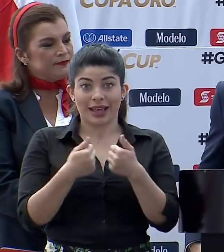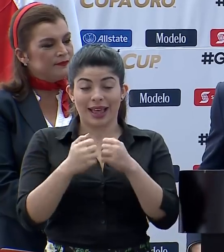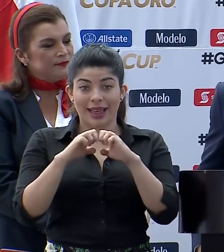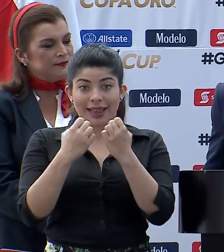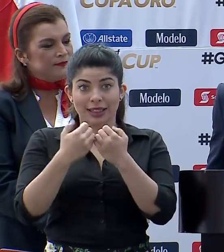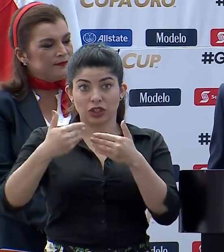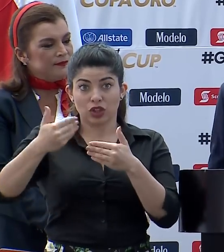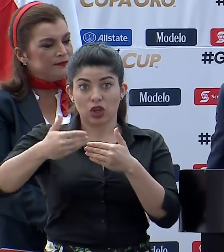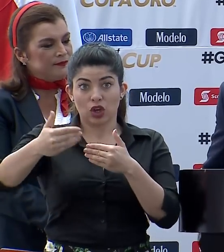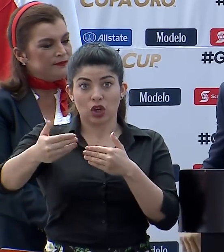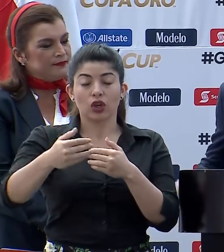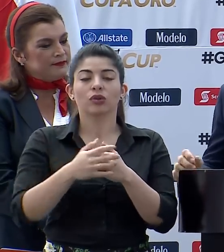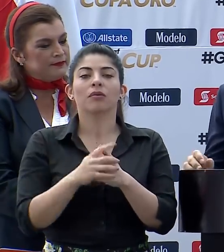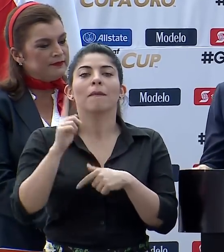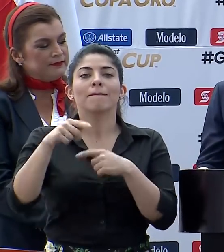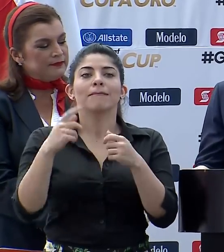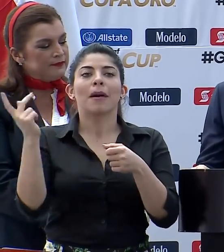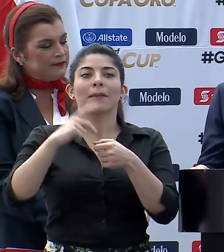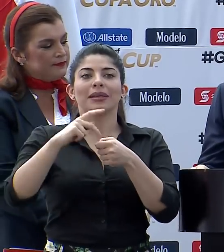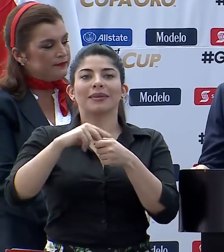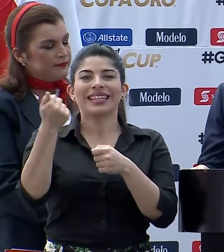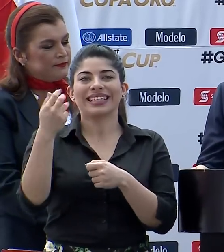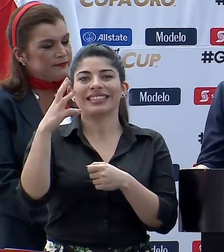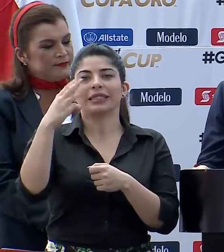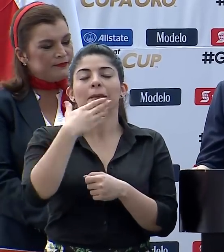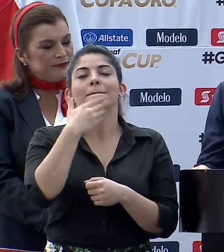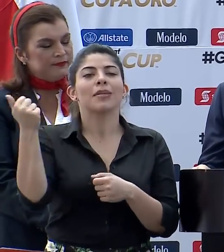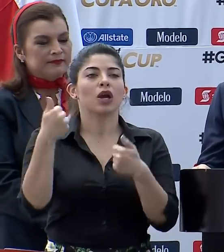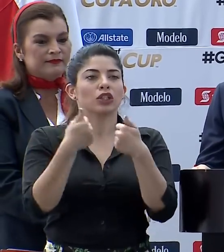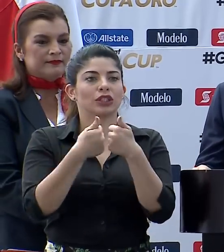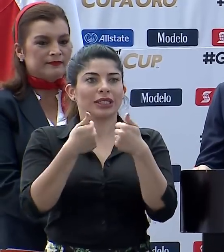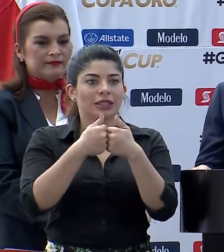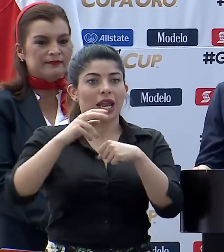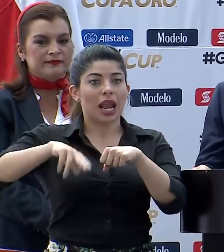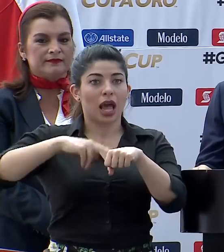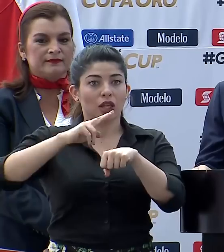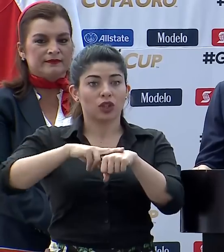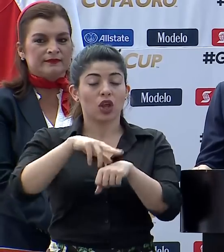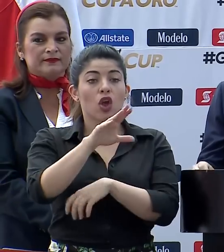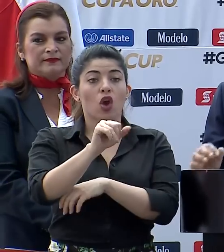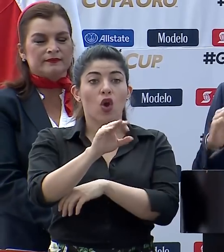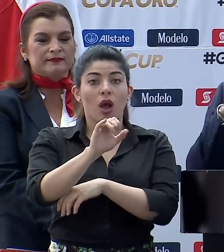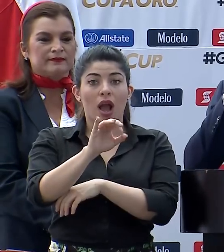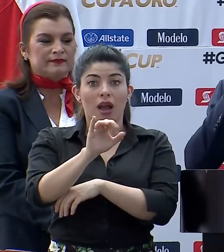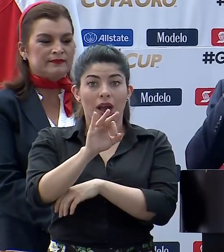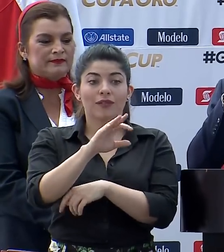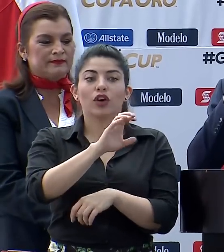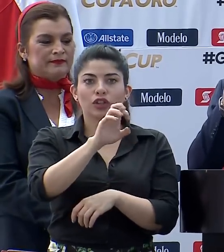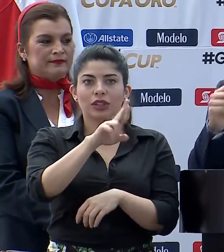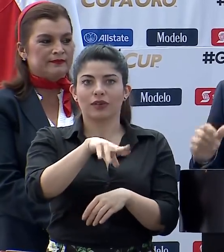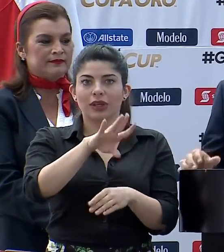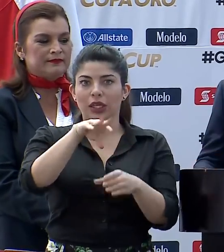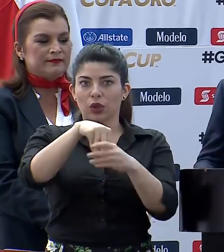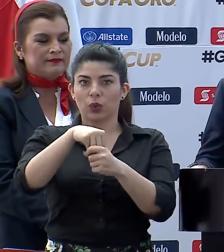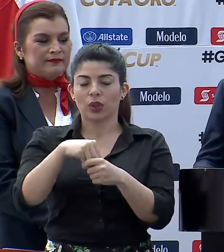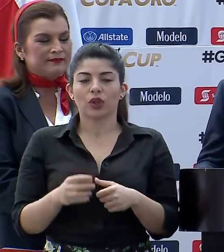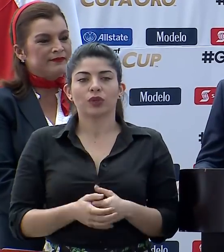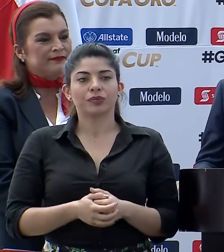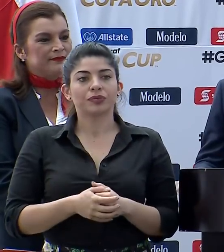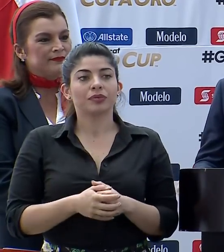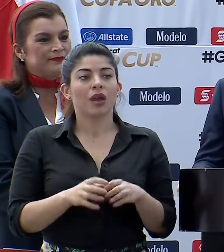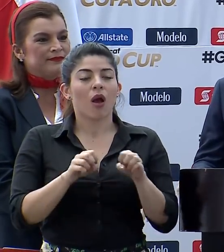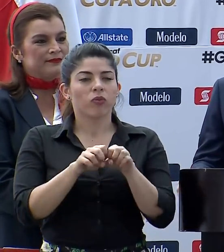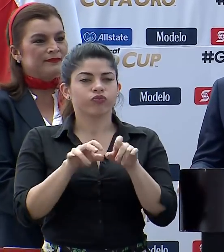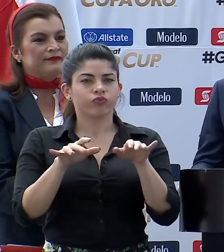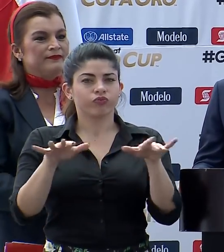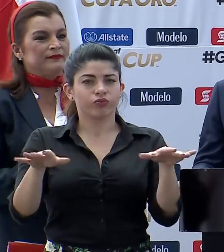la participación de las 16 mejores selecciones nacionales de CONCACAF, incluyendo a Costa Rica. La expansión